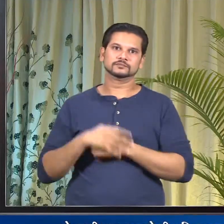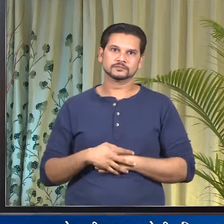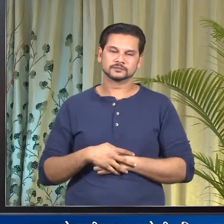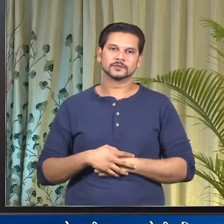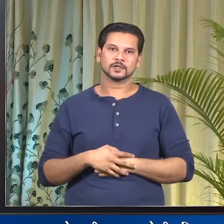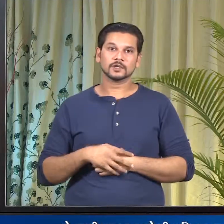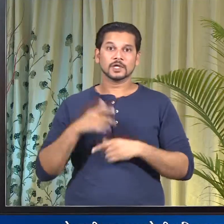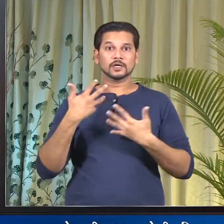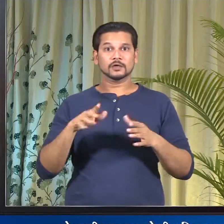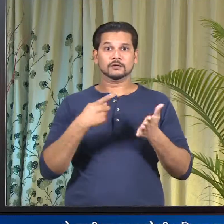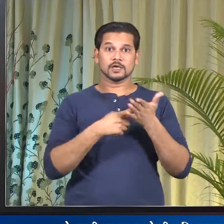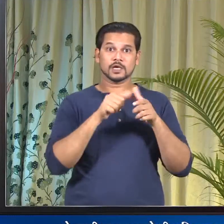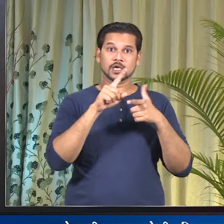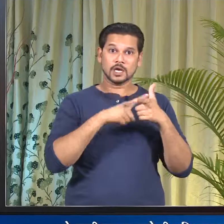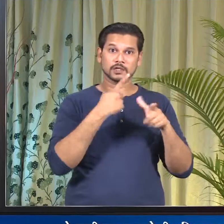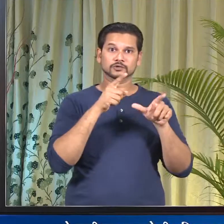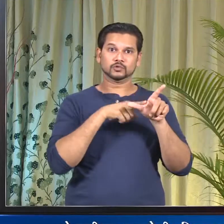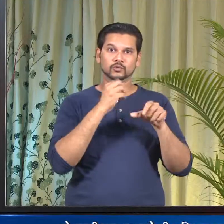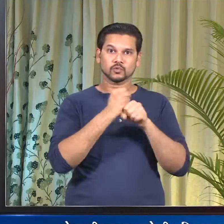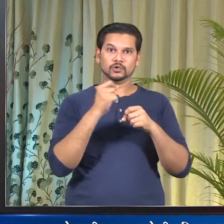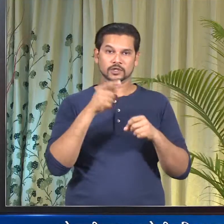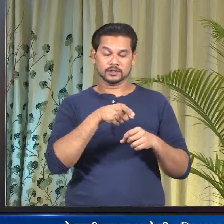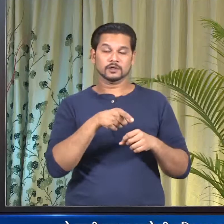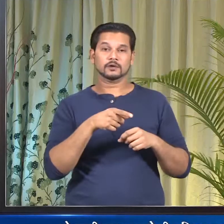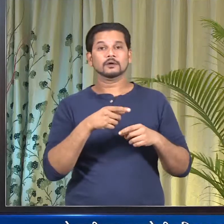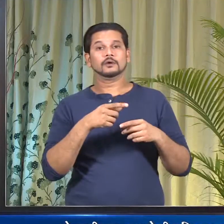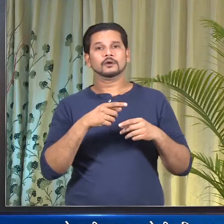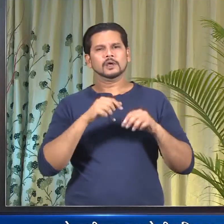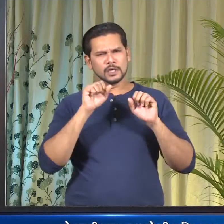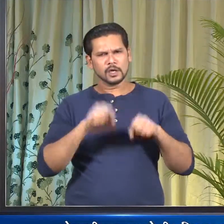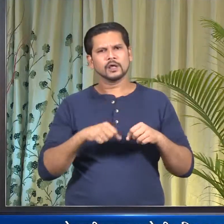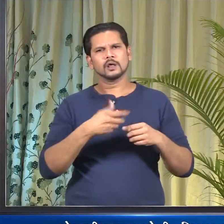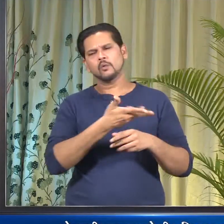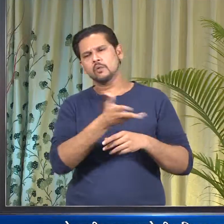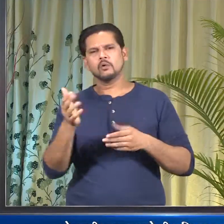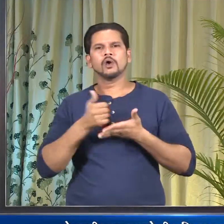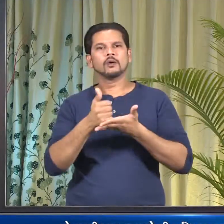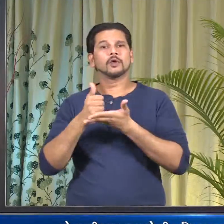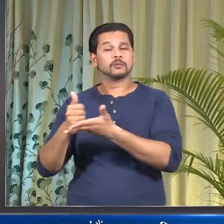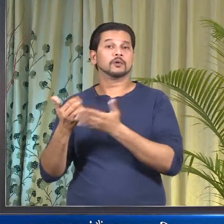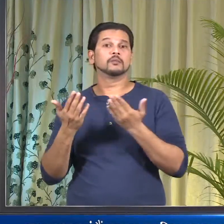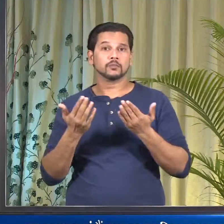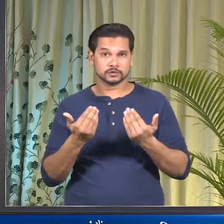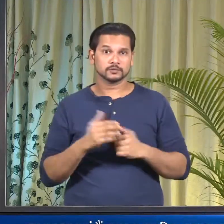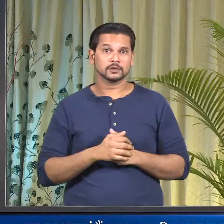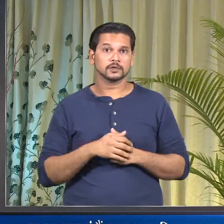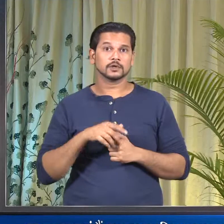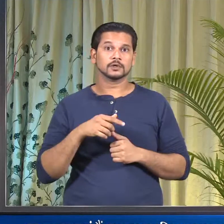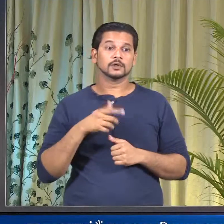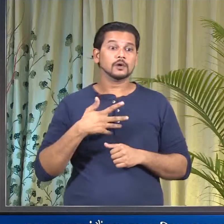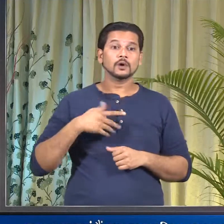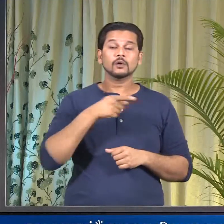आच योगी सबका सहयोगी होता है, क्योंकि हम ये समझते हैं, हम सब